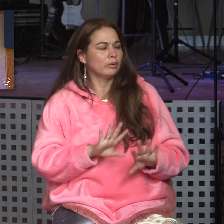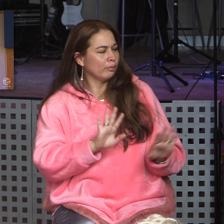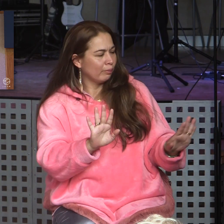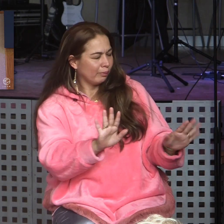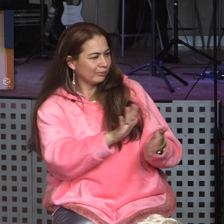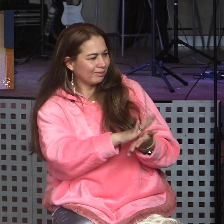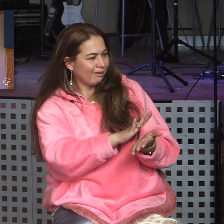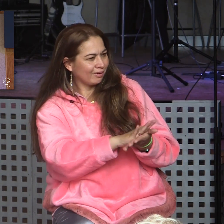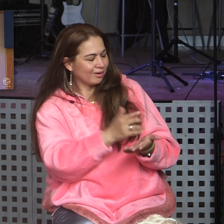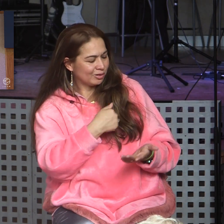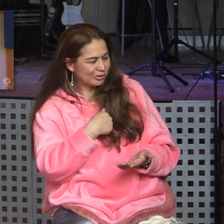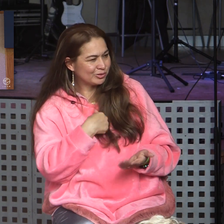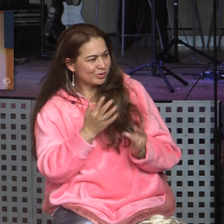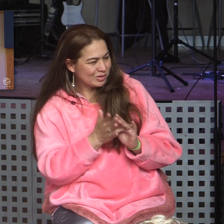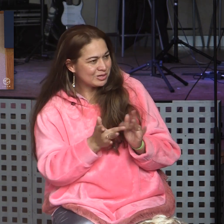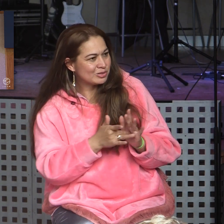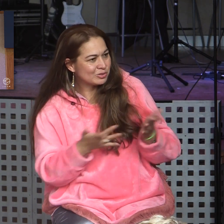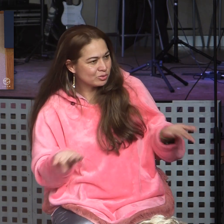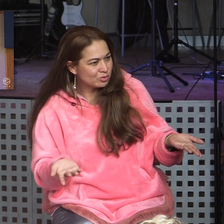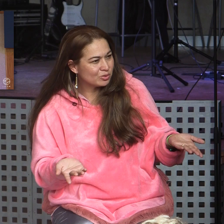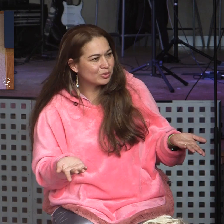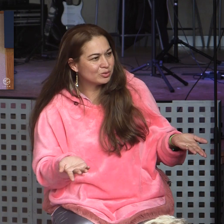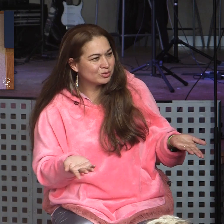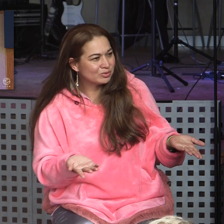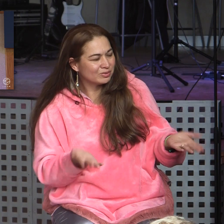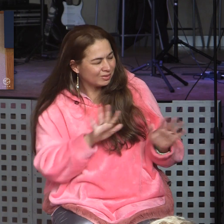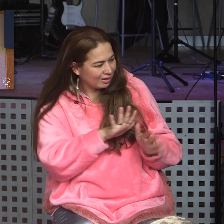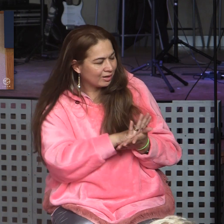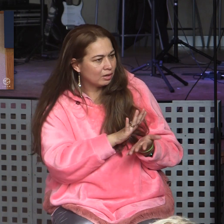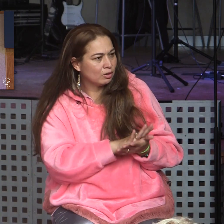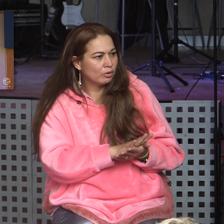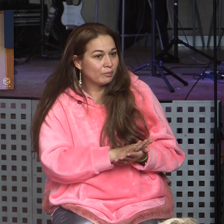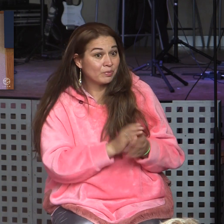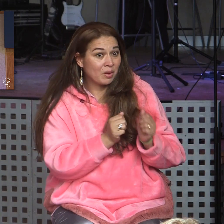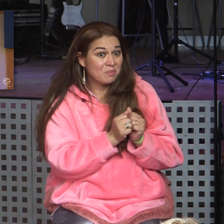dice, si eres tú, manda que yo vaya.